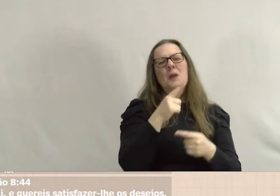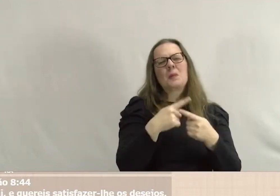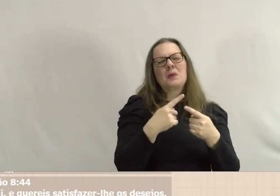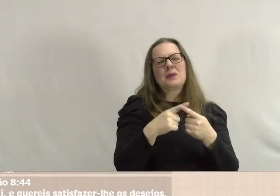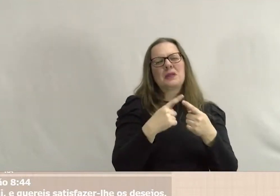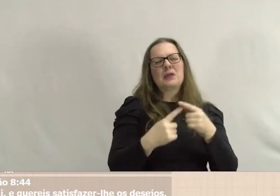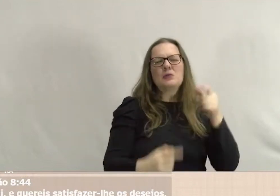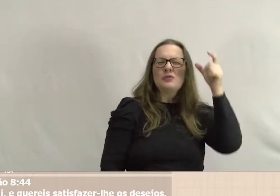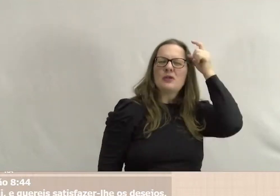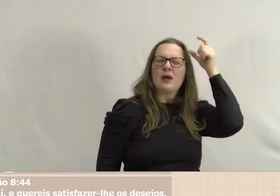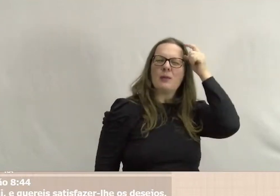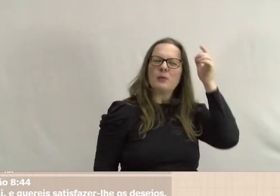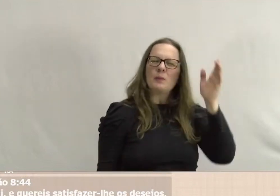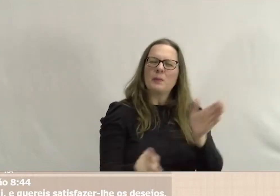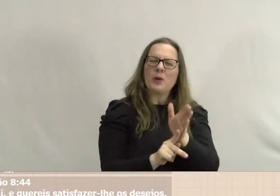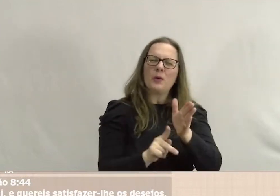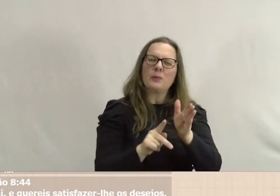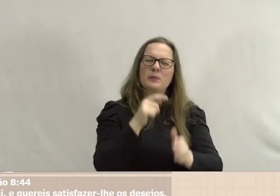mentira.